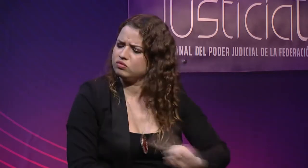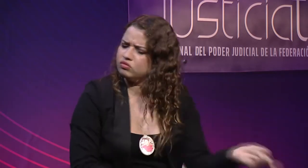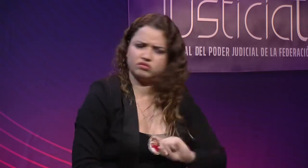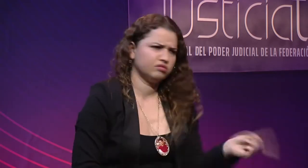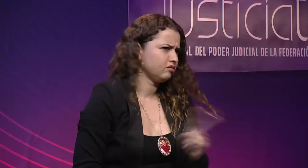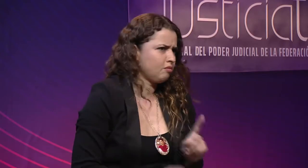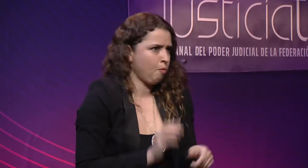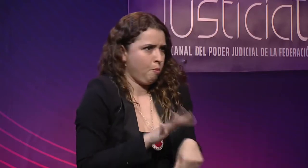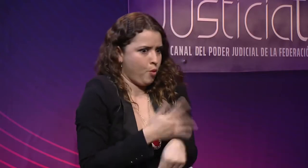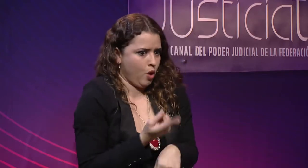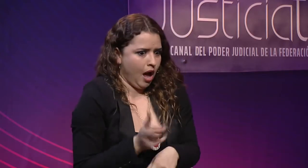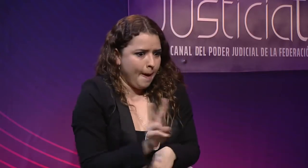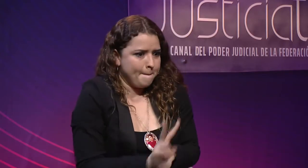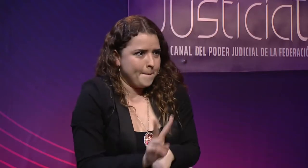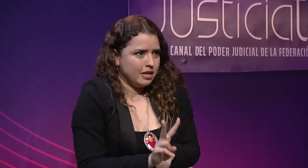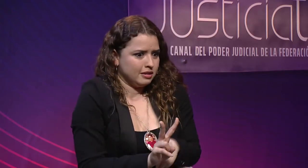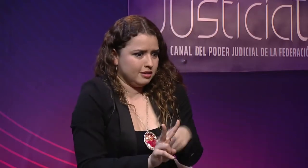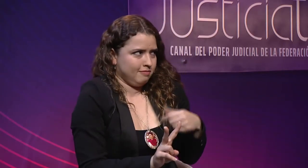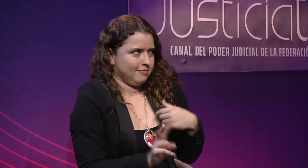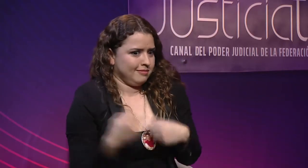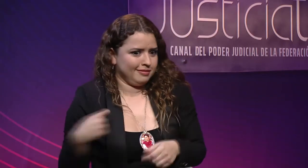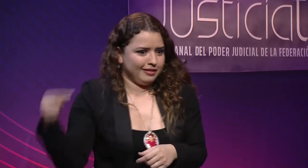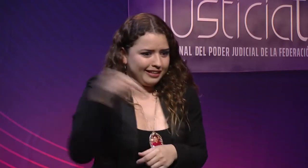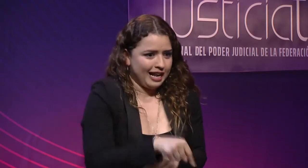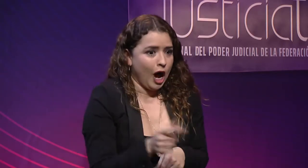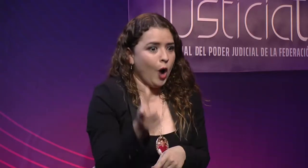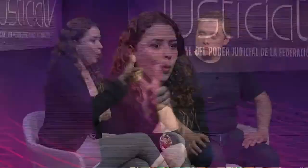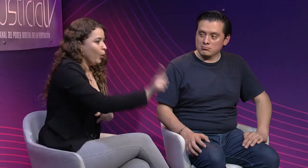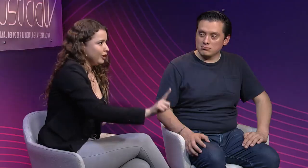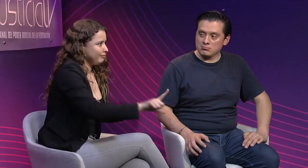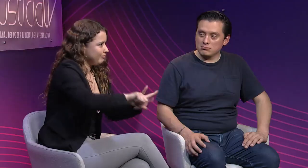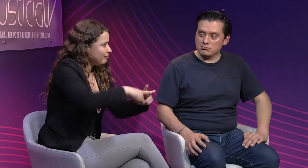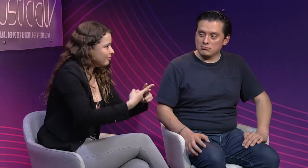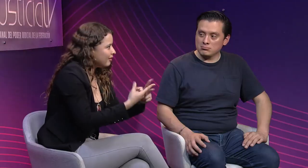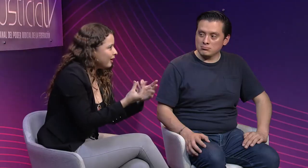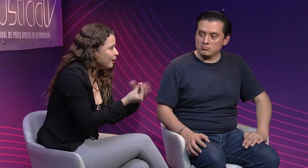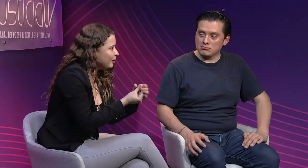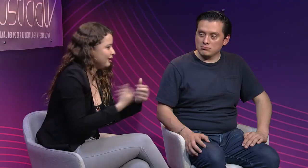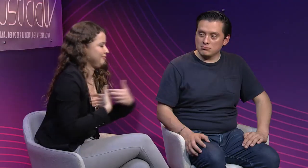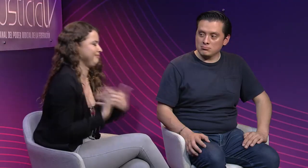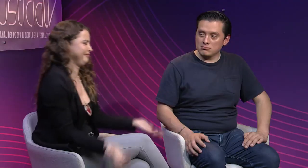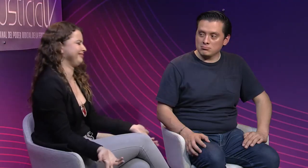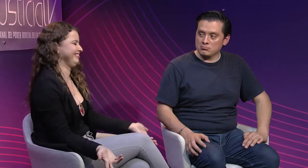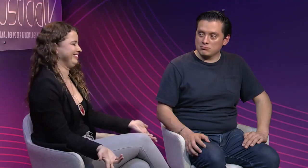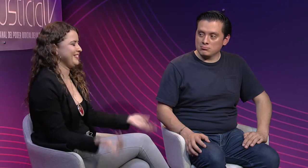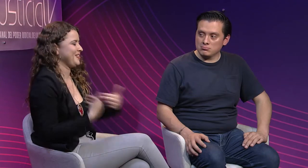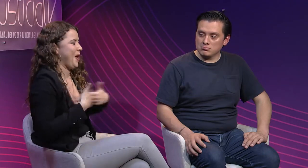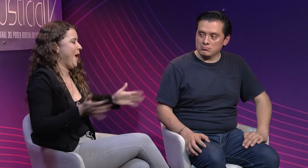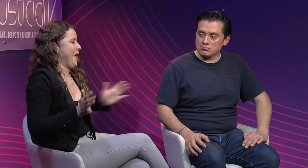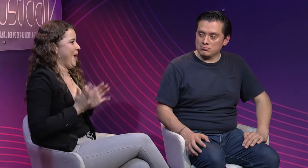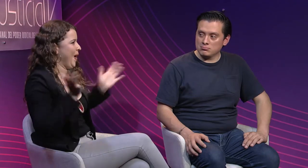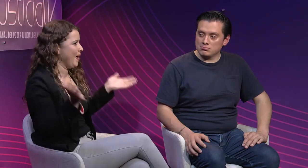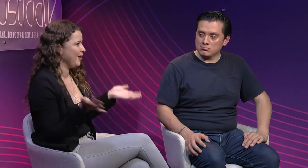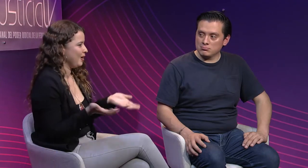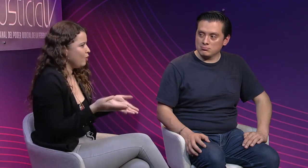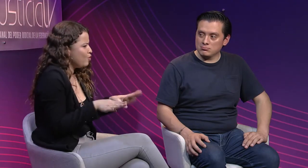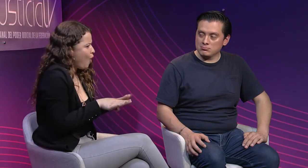me decían, sí, tienes que entrar. Y yo negadísima, ¿eh? O sea, ya era viernes y el lunes tenía que entrar a clases, pero yo estaba negada. Para mí era